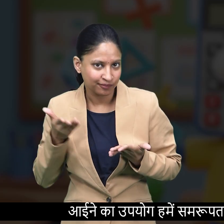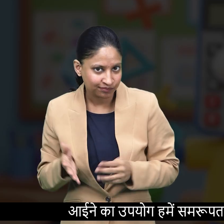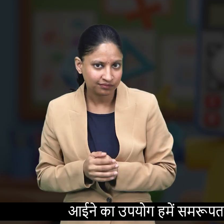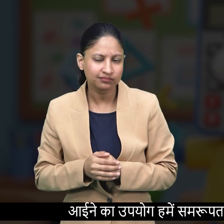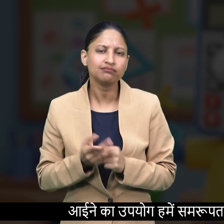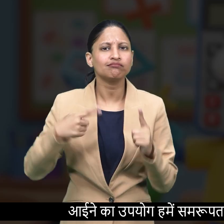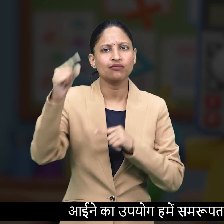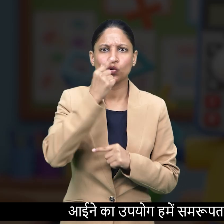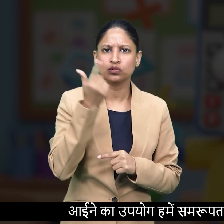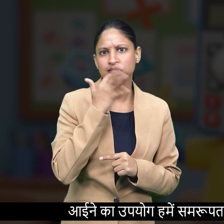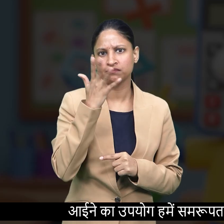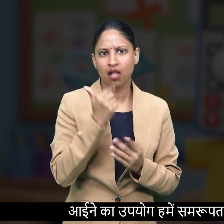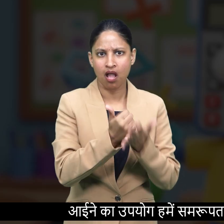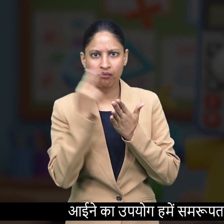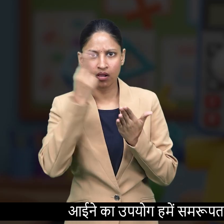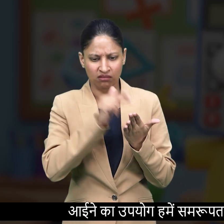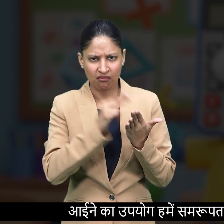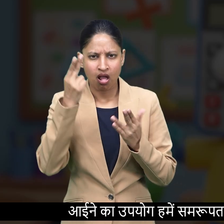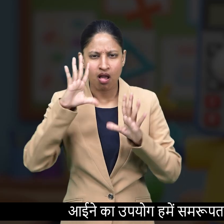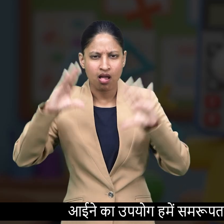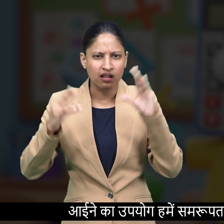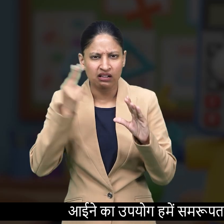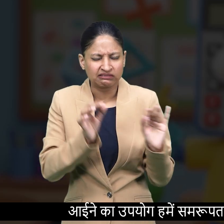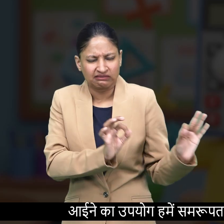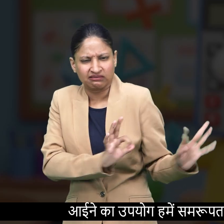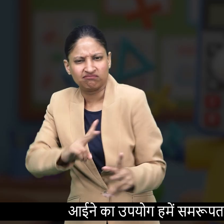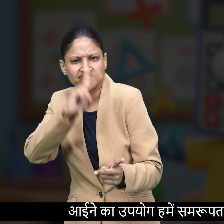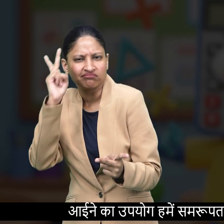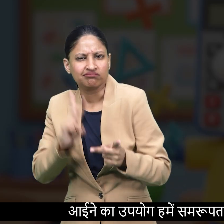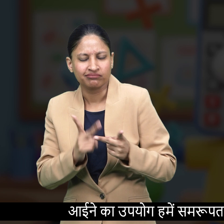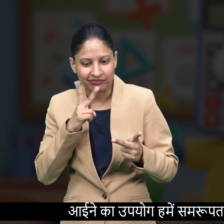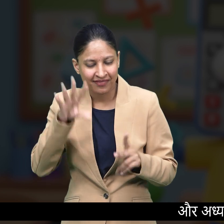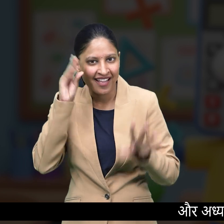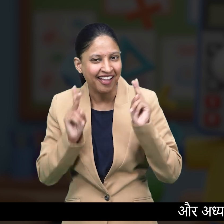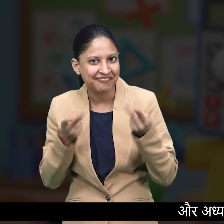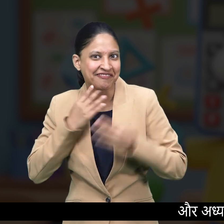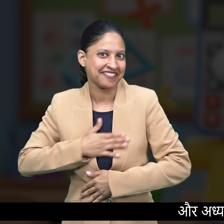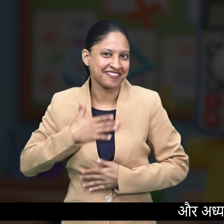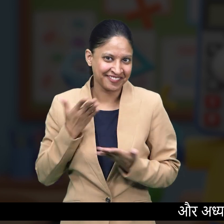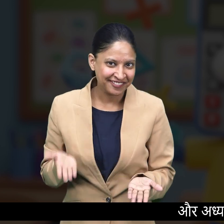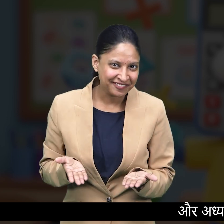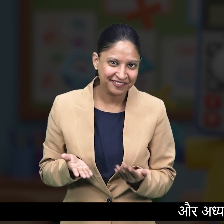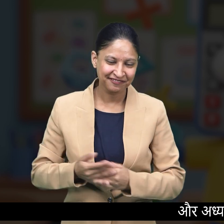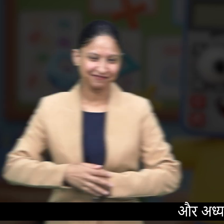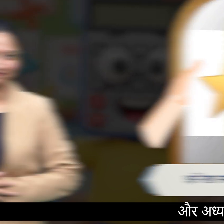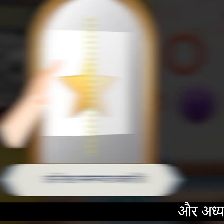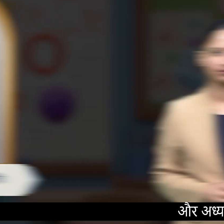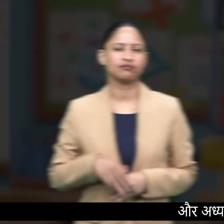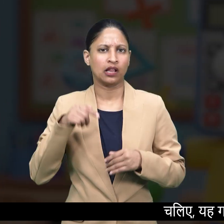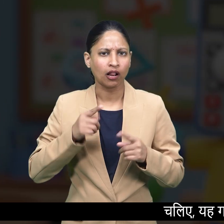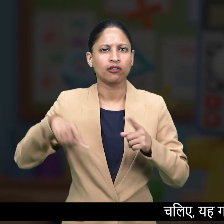आईने का उपयोग करके हमें समरूपता को स्पष्ट रूप से देखने में सहायता करता है और अध्ययन को रोचक बनाता